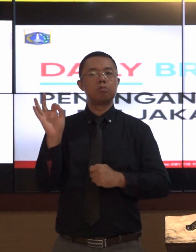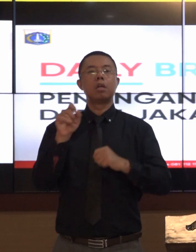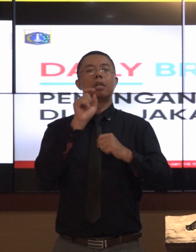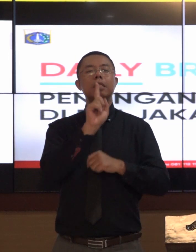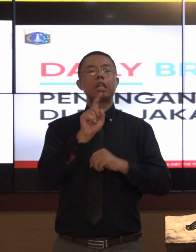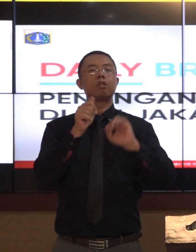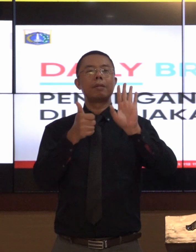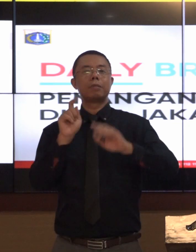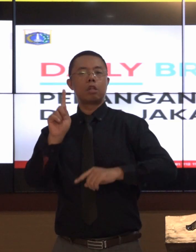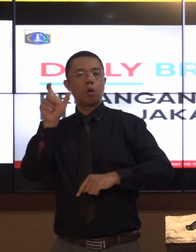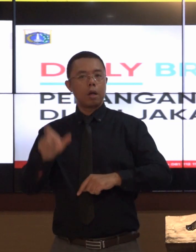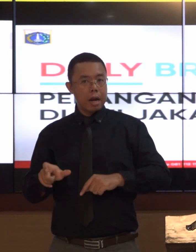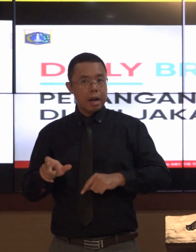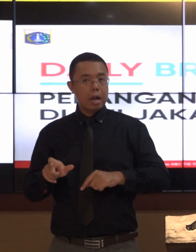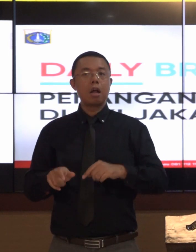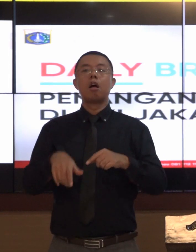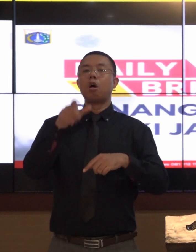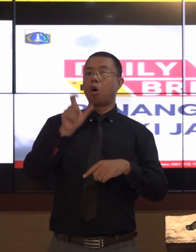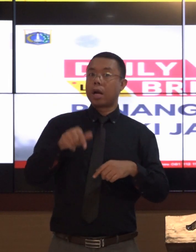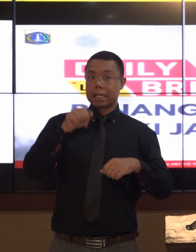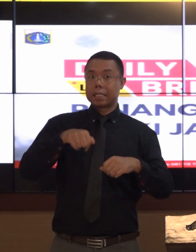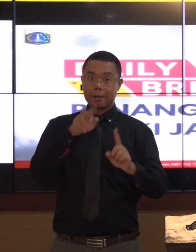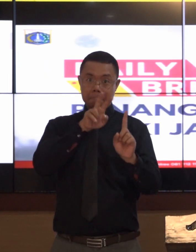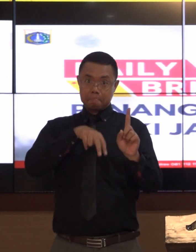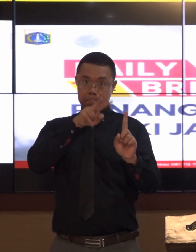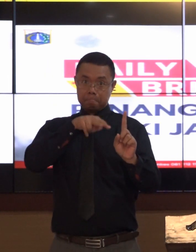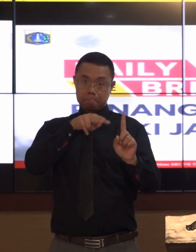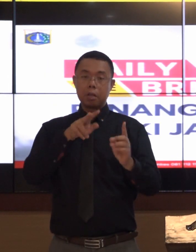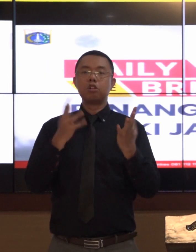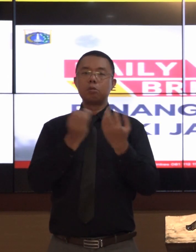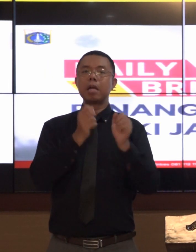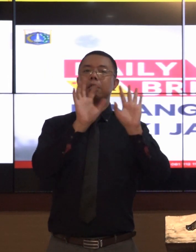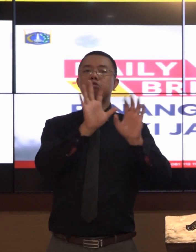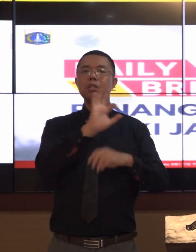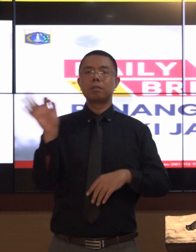11160 satu orang sementara orang dalam pemantauan berjumlah